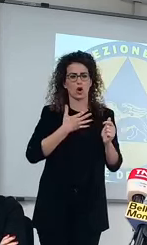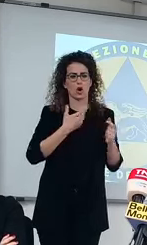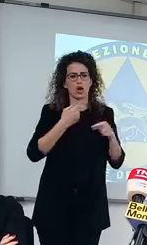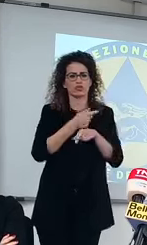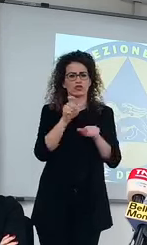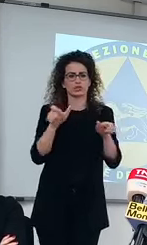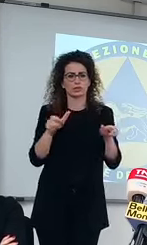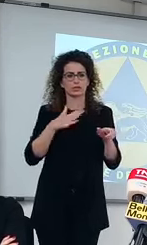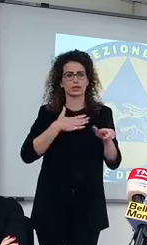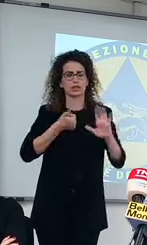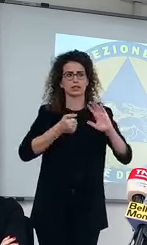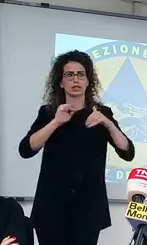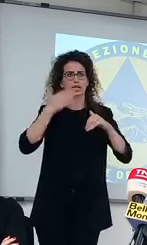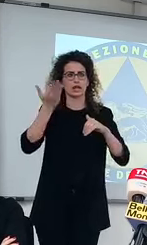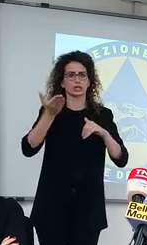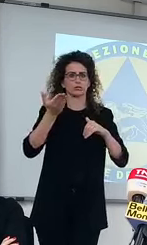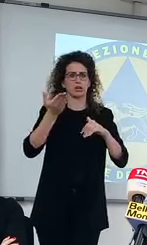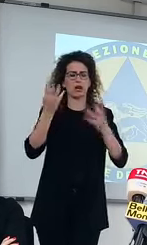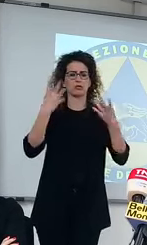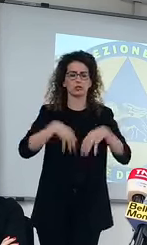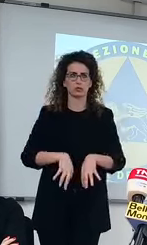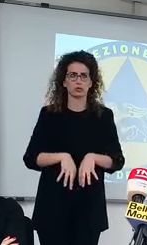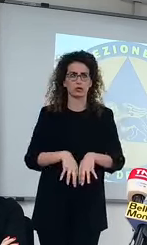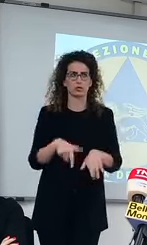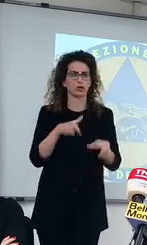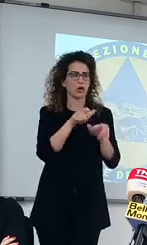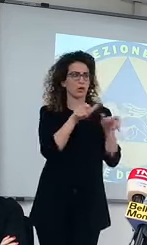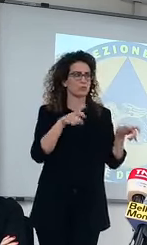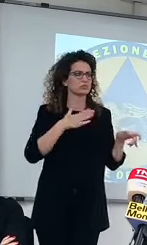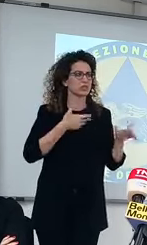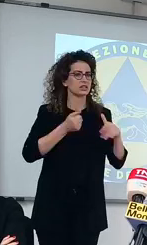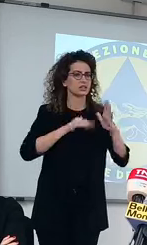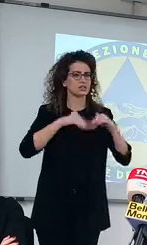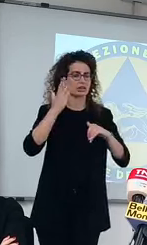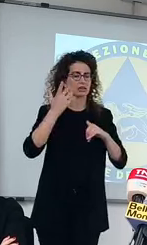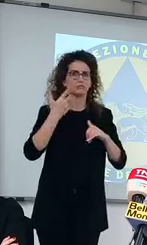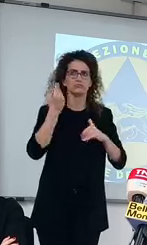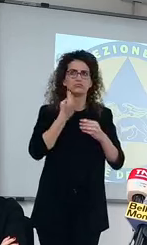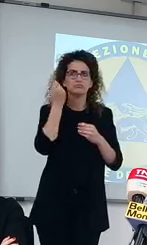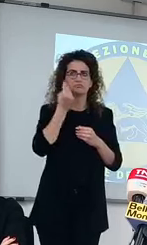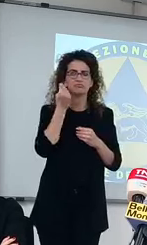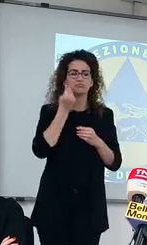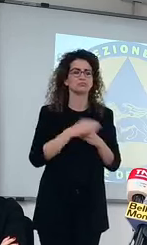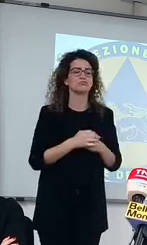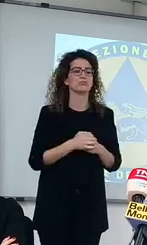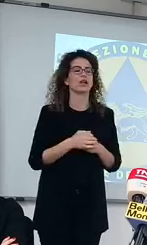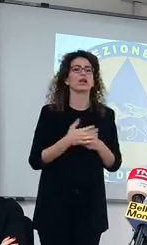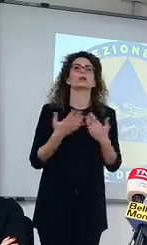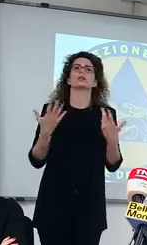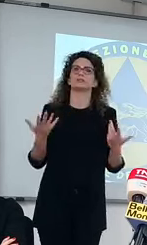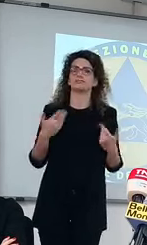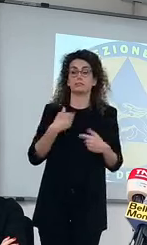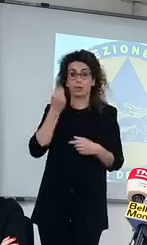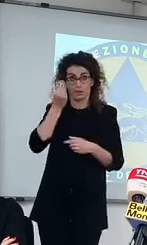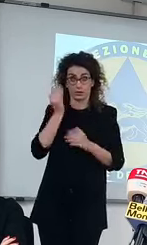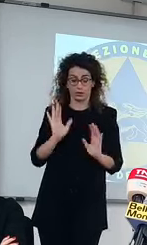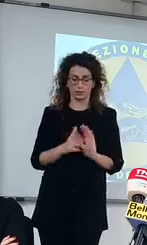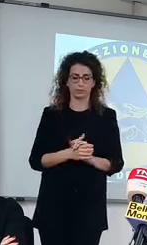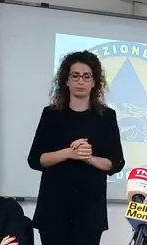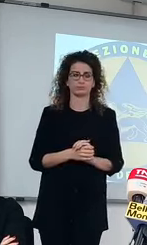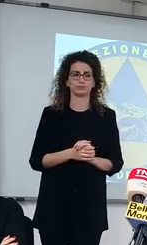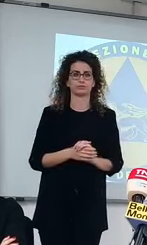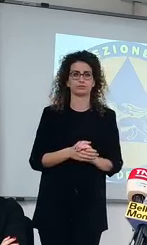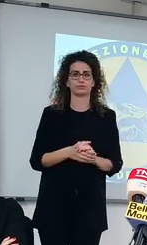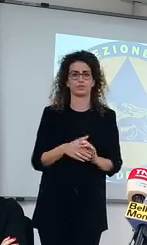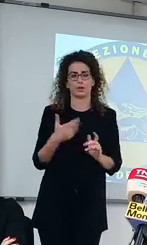una domanda che molte persone, soprattutto sopra i 60 anni, si fanno. Sì, allora, guarda, io penso questo